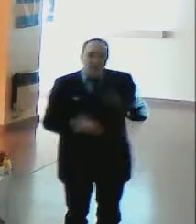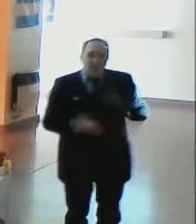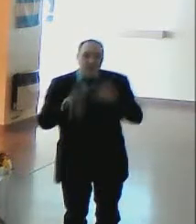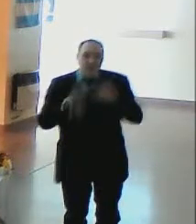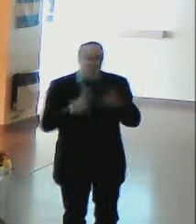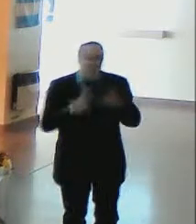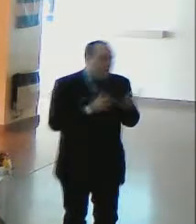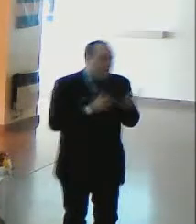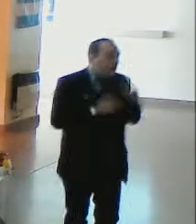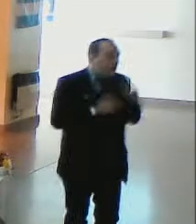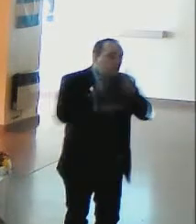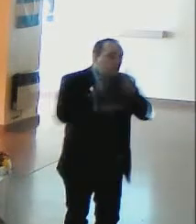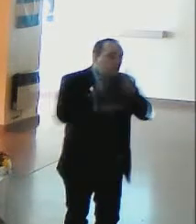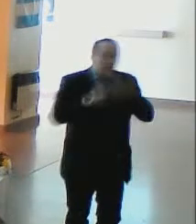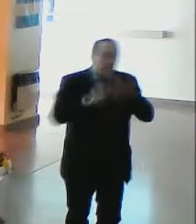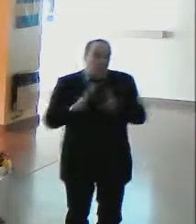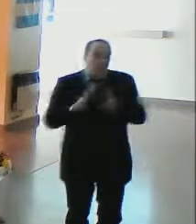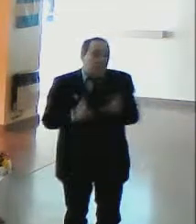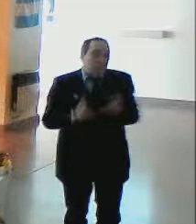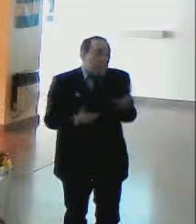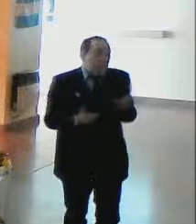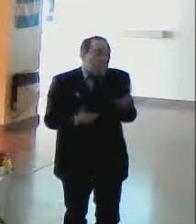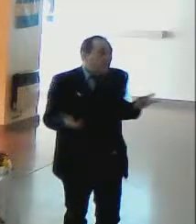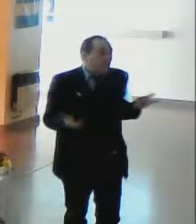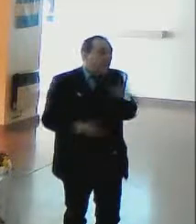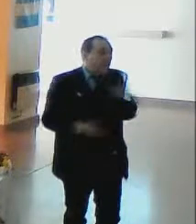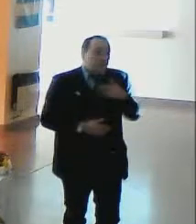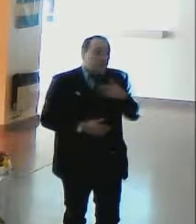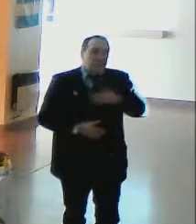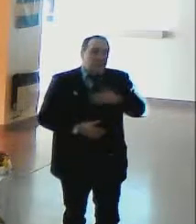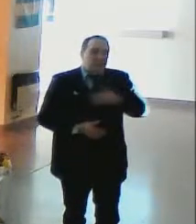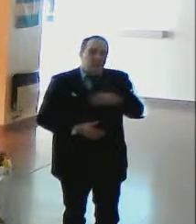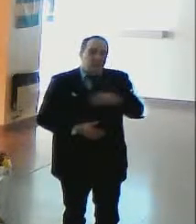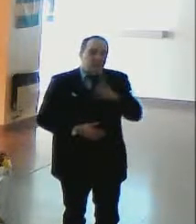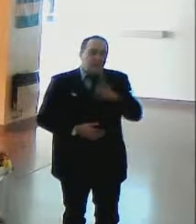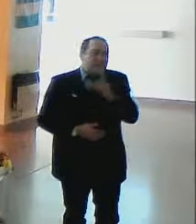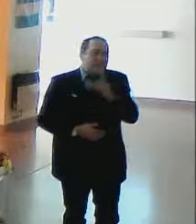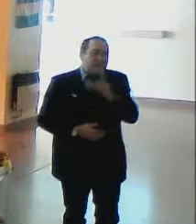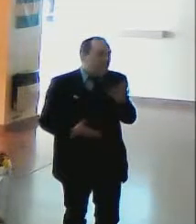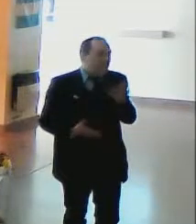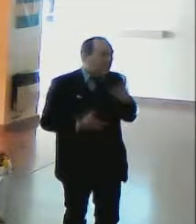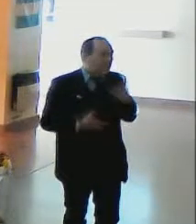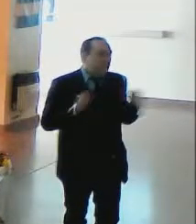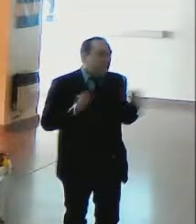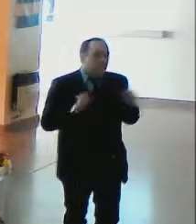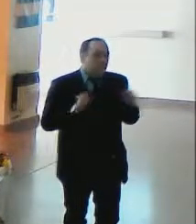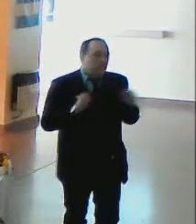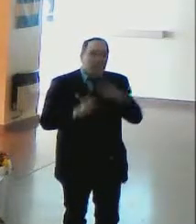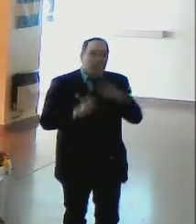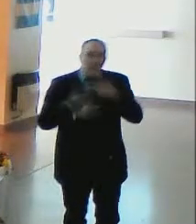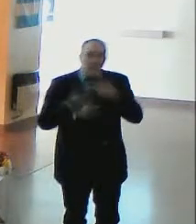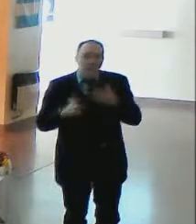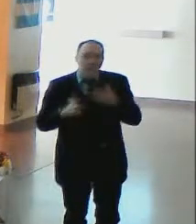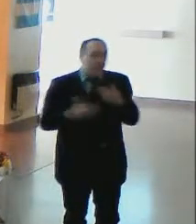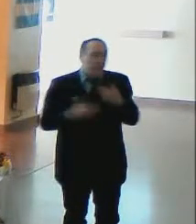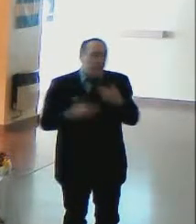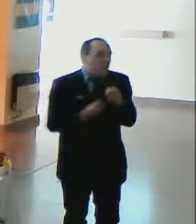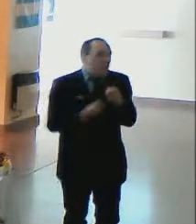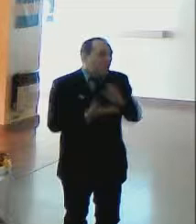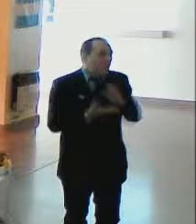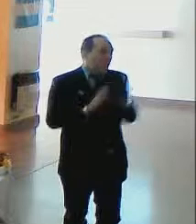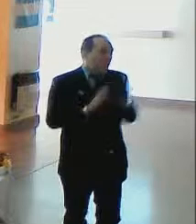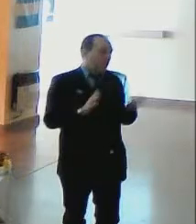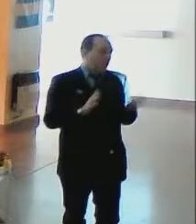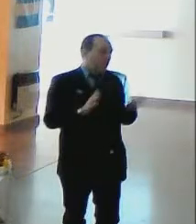me gustaría que hubiese también en su equipo un intérprete de lengua de señas para colaborar y ayudar en estos casos. Porque los